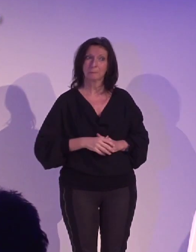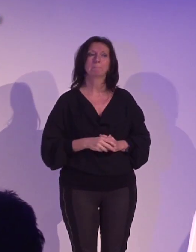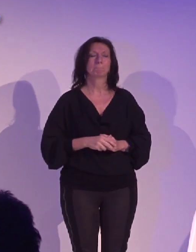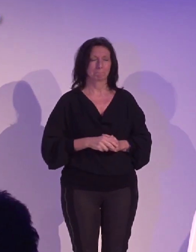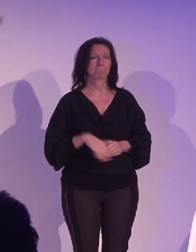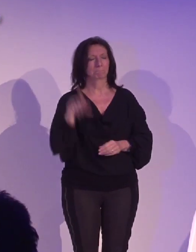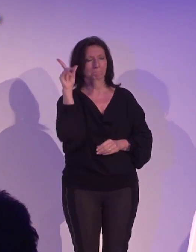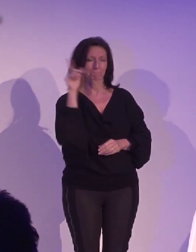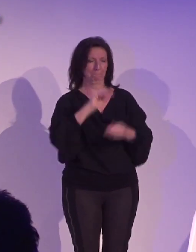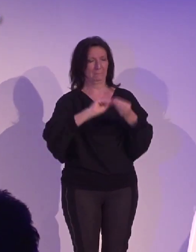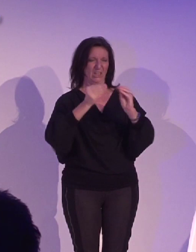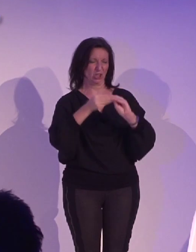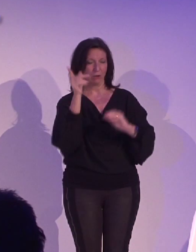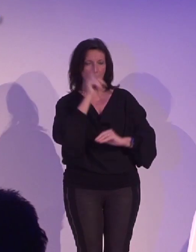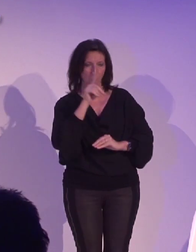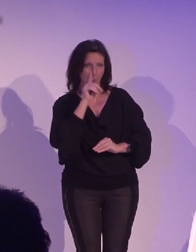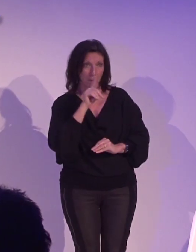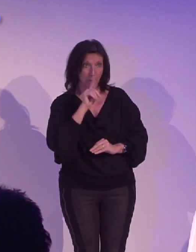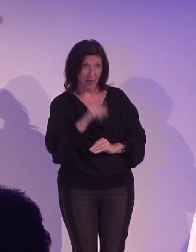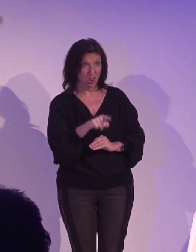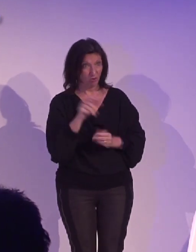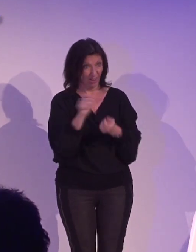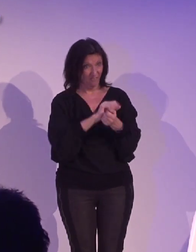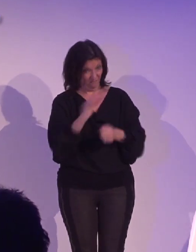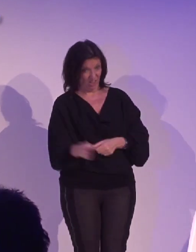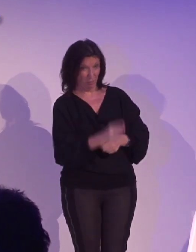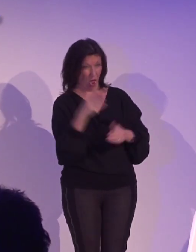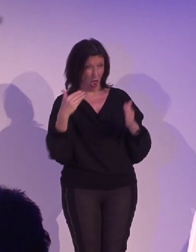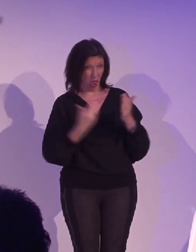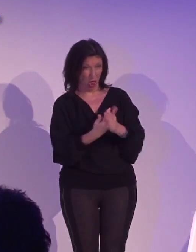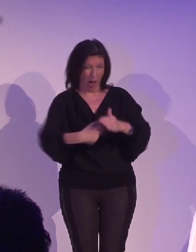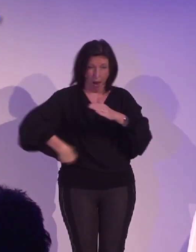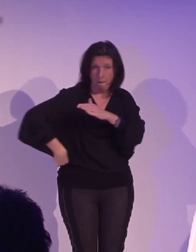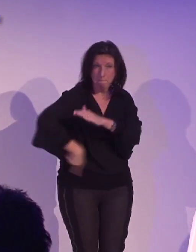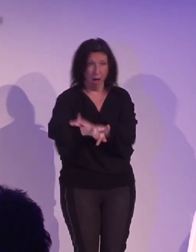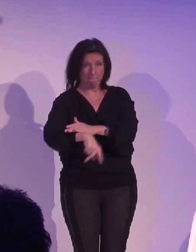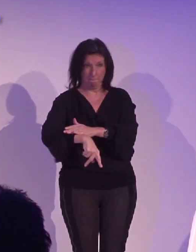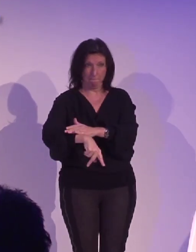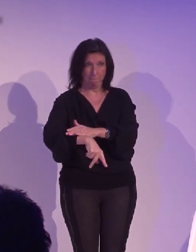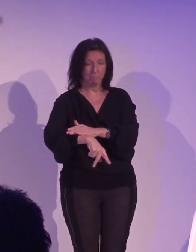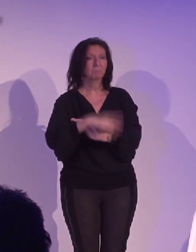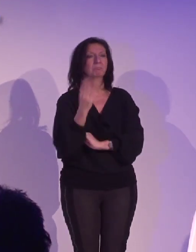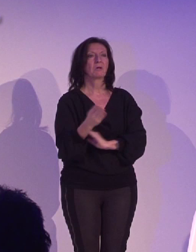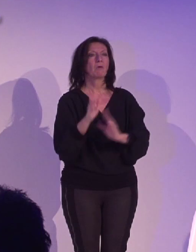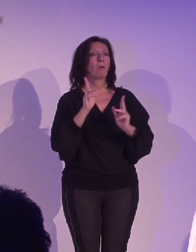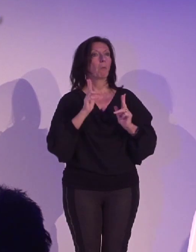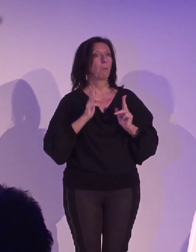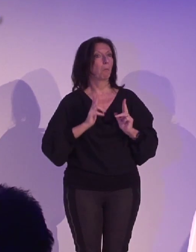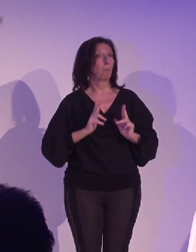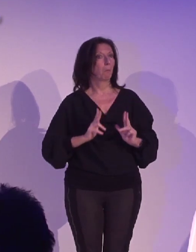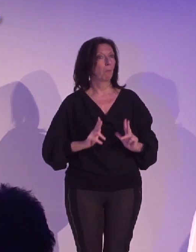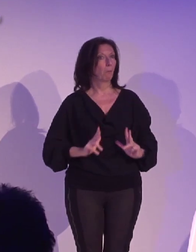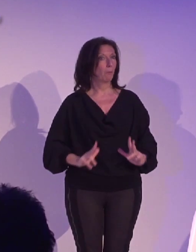Sie probiert es im Geschäft aus und gibt der neuen Waschmaschine einen Tritt. Die Waschmaschine bleibt ruhig